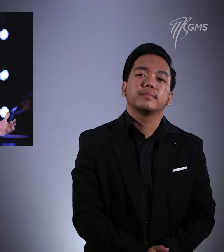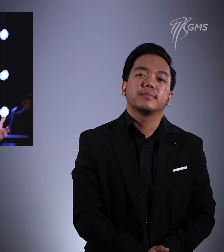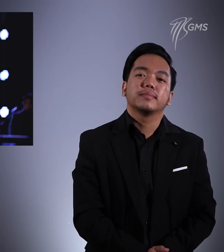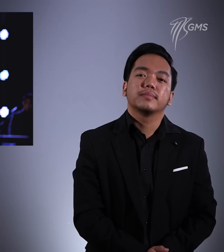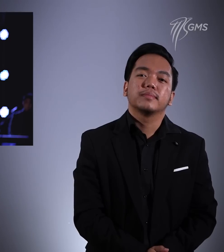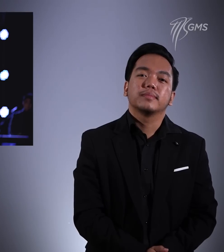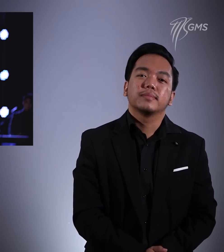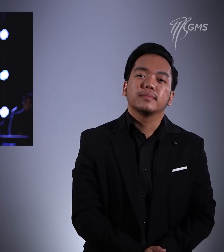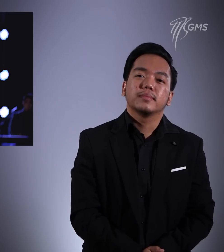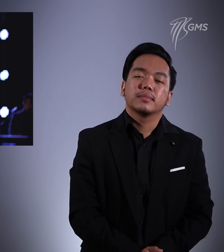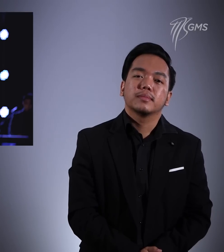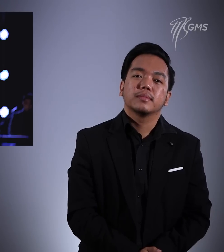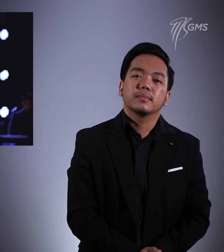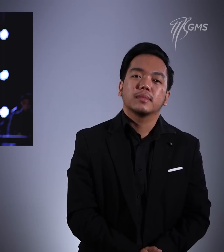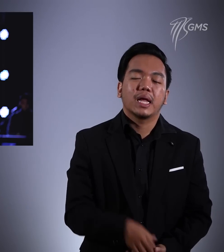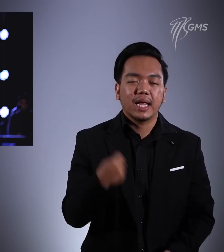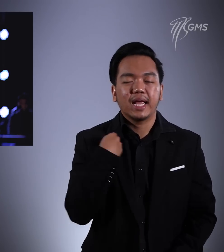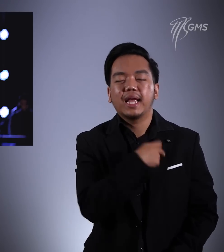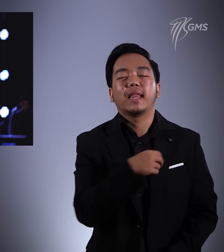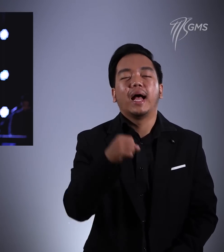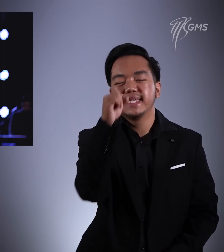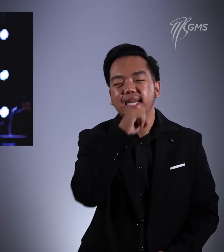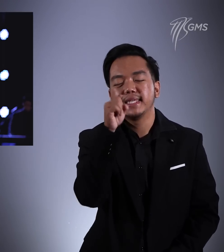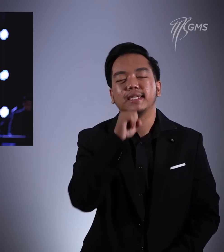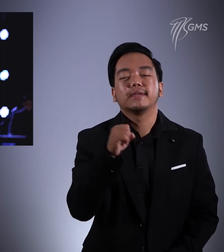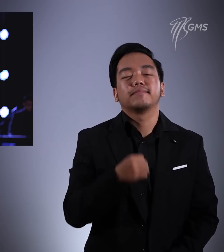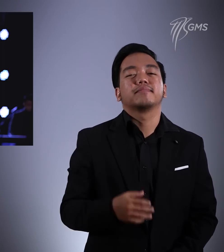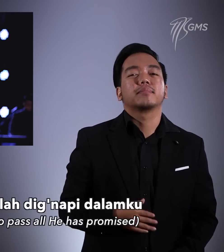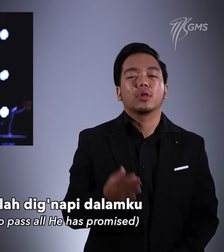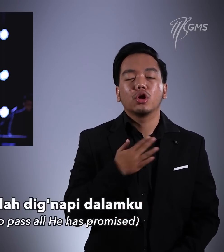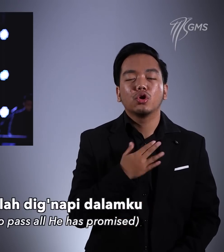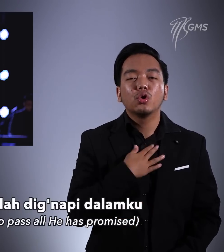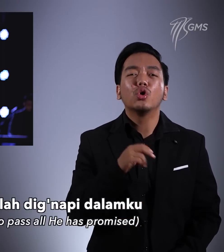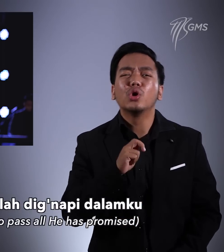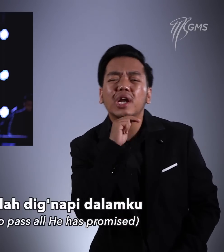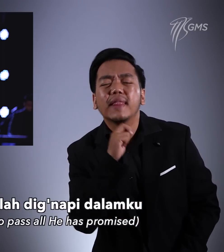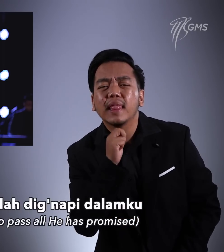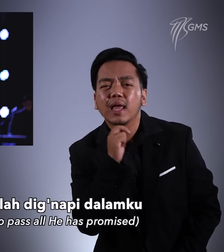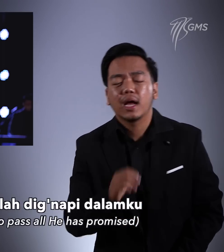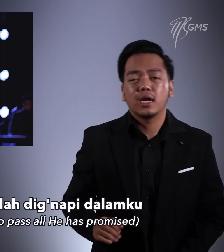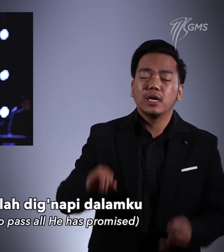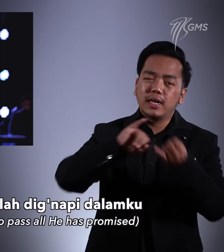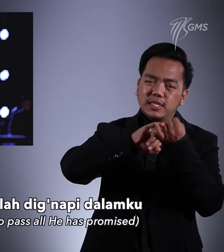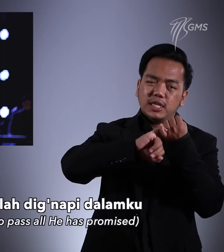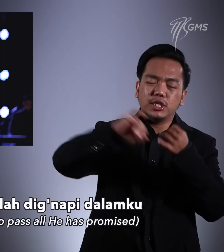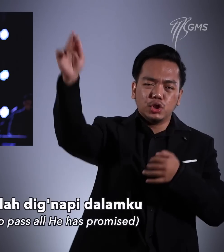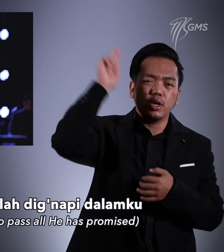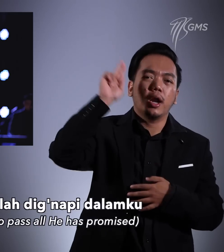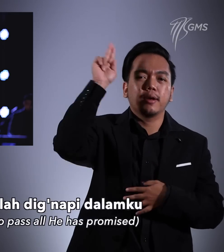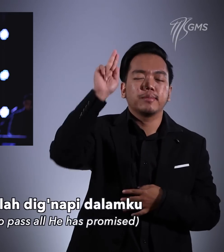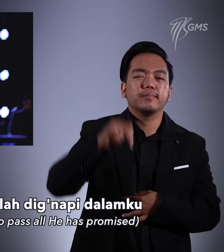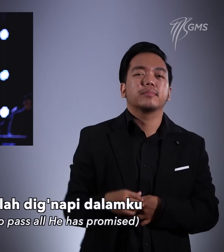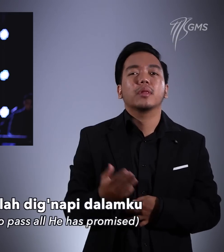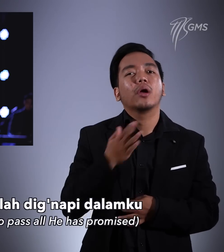depan. Ku nantikan janji Tuhan. Letakkan tanganmu di dadamu. Haleluya. Ku